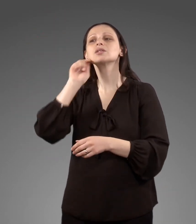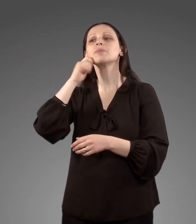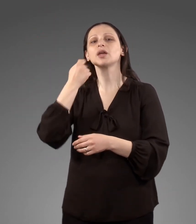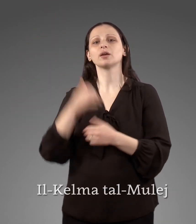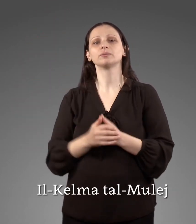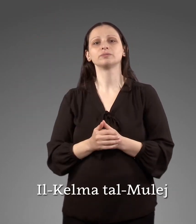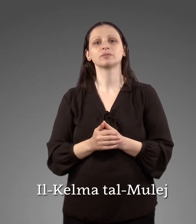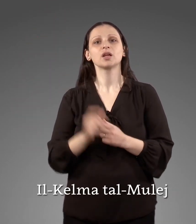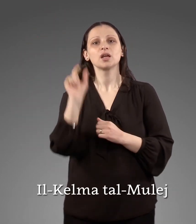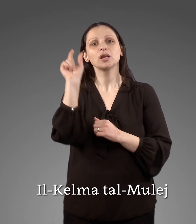Ikkalmat għal mulej